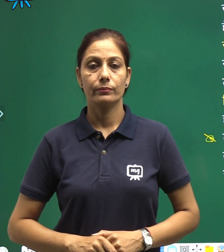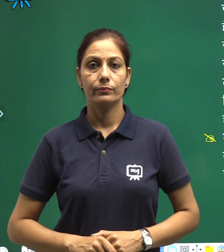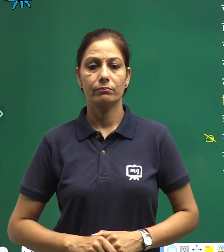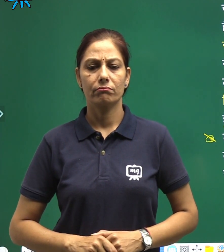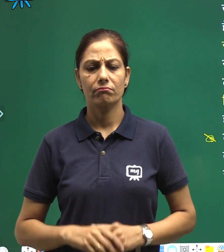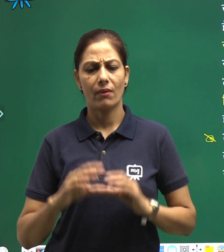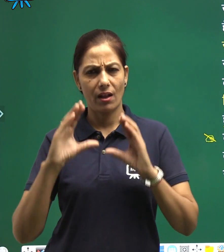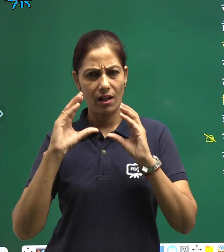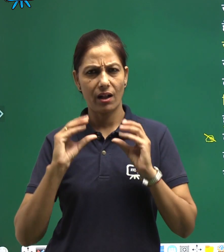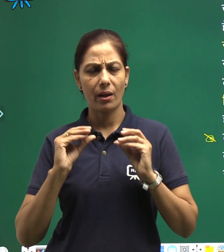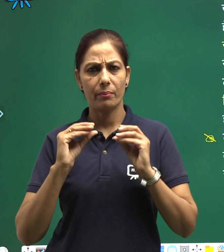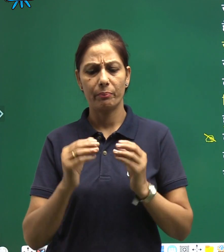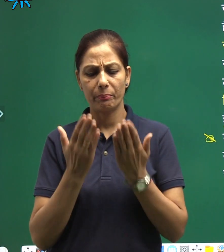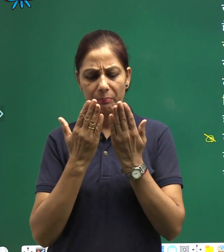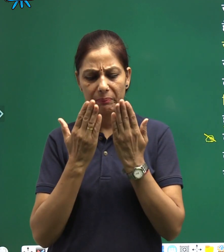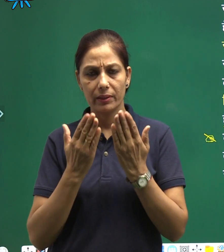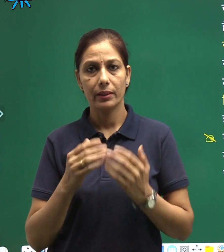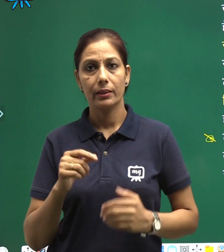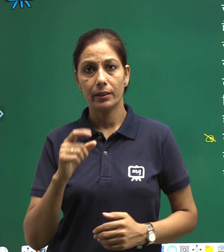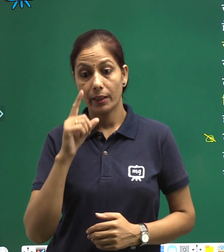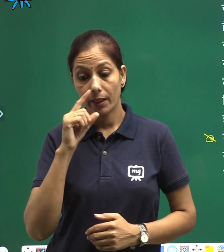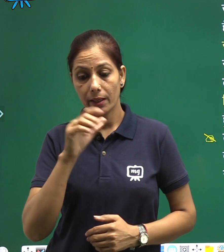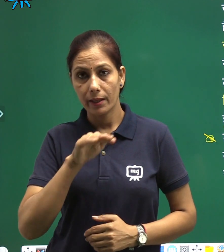कम पढ़ी लिखी लड़की